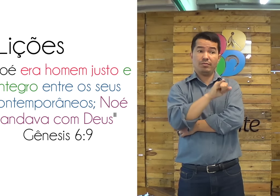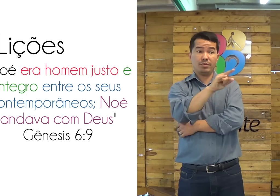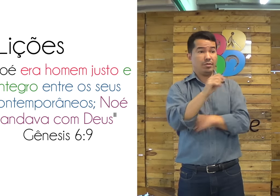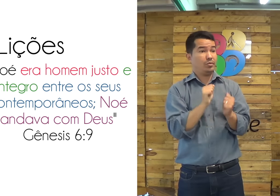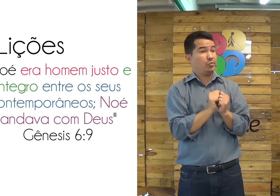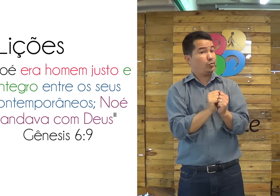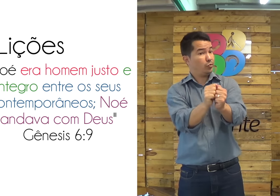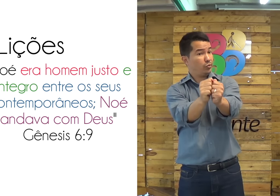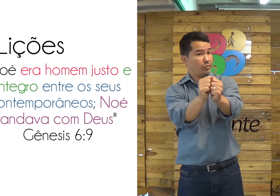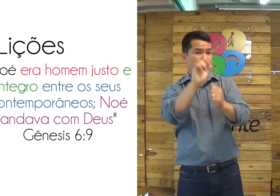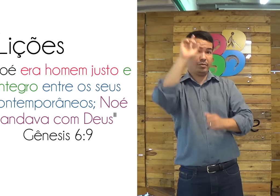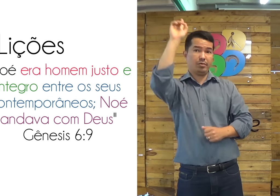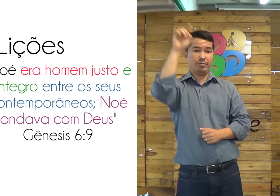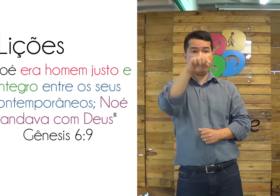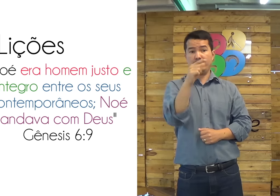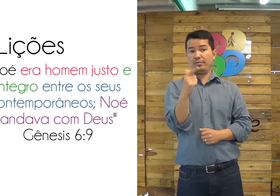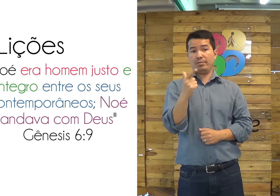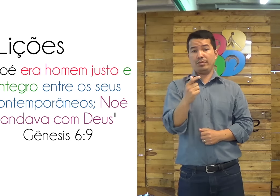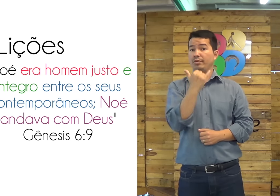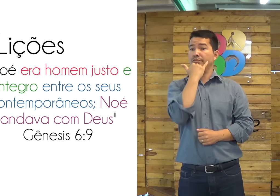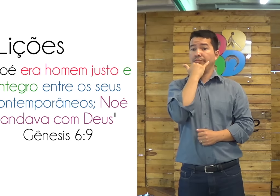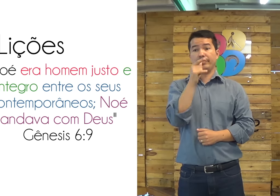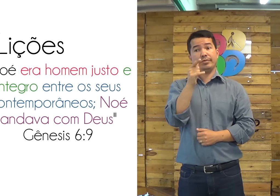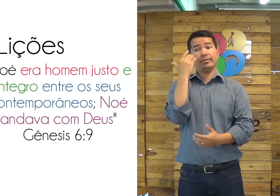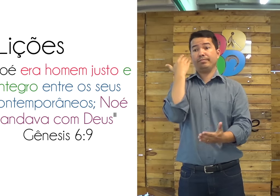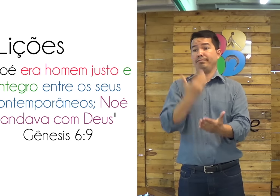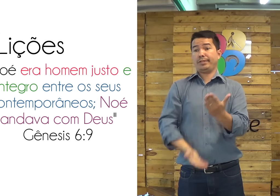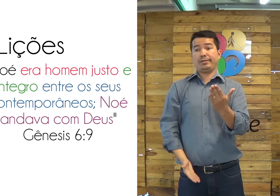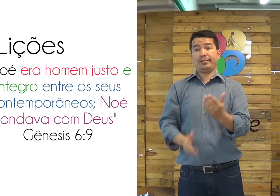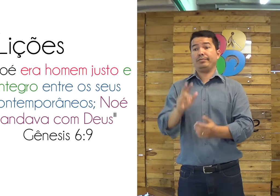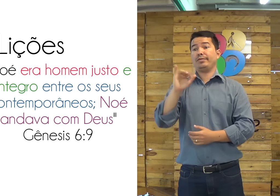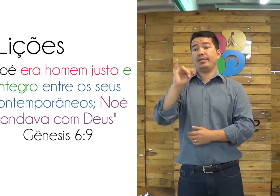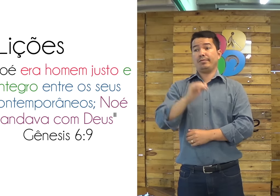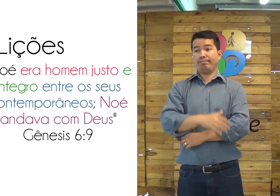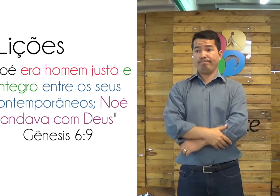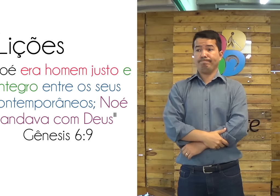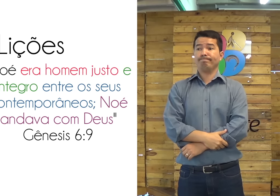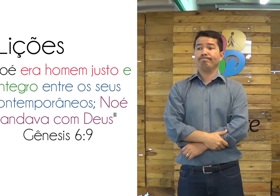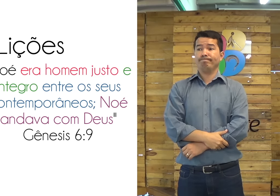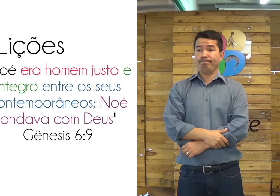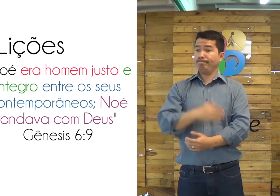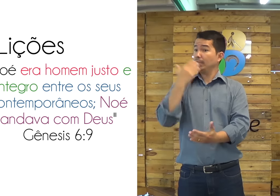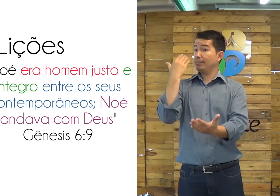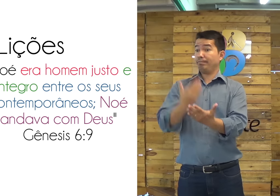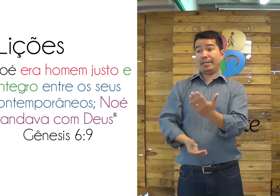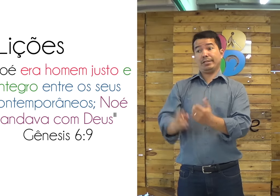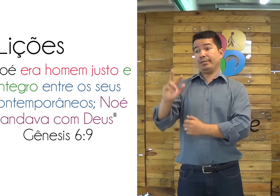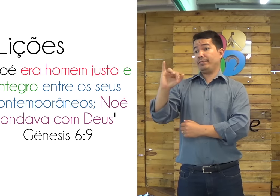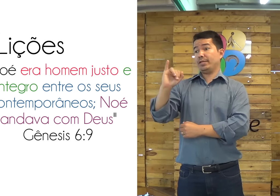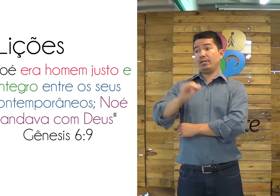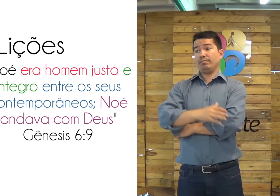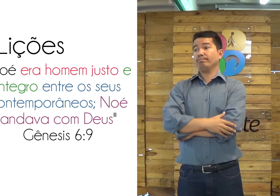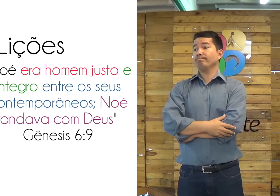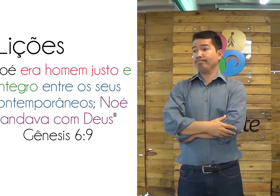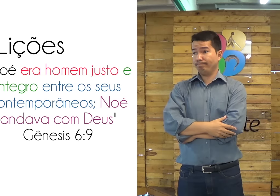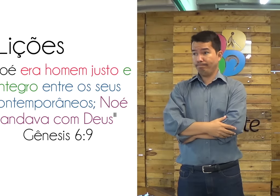salvação se você não está junto com Deus me perdoe mas você vai perder você vai